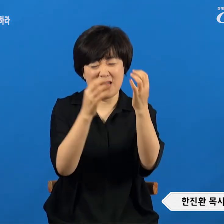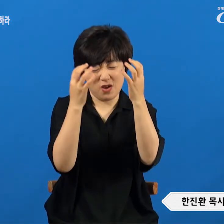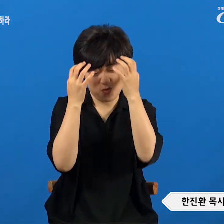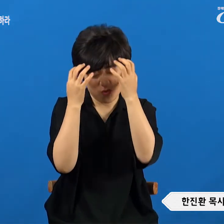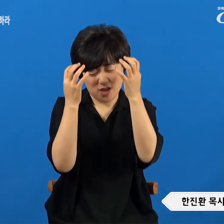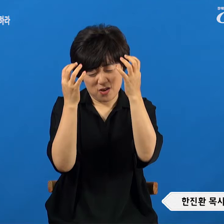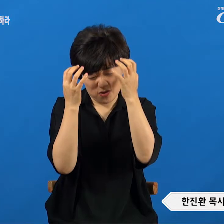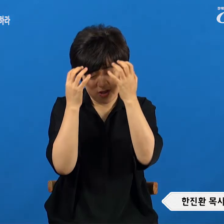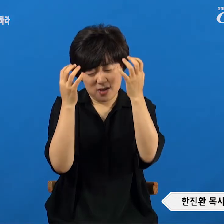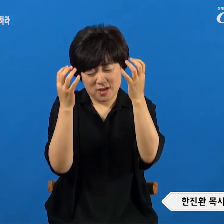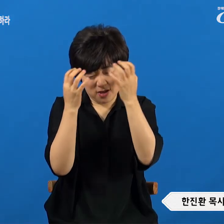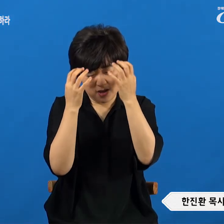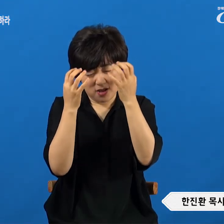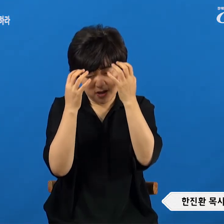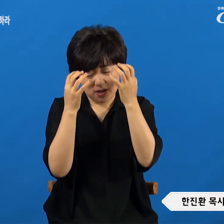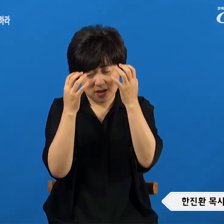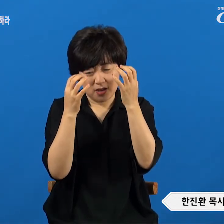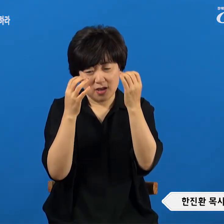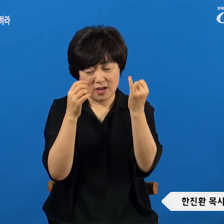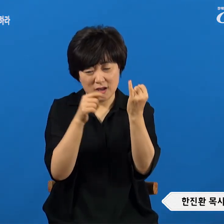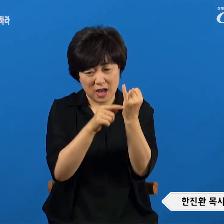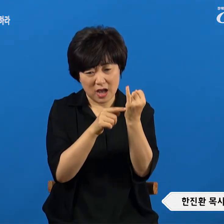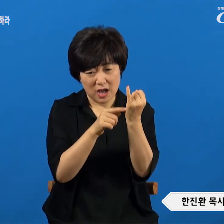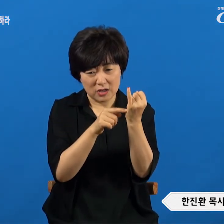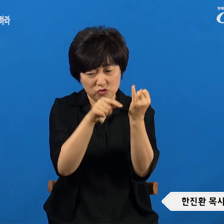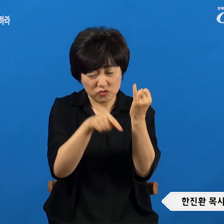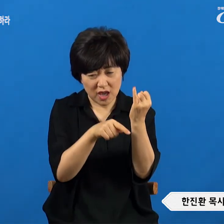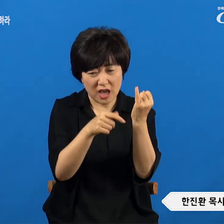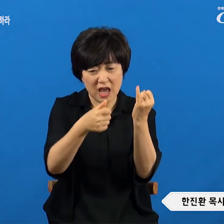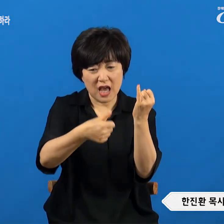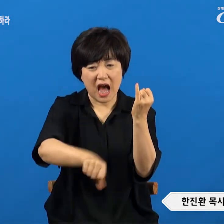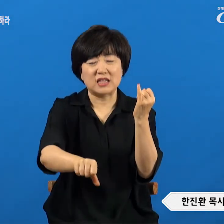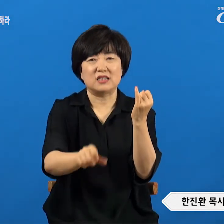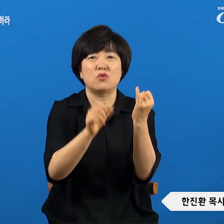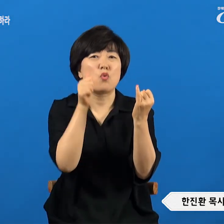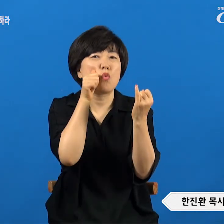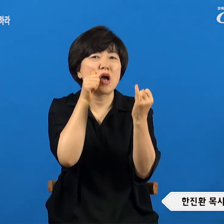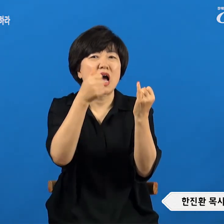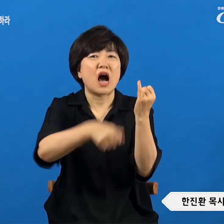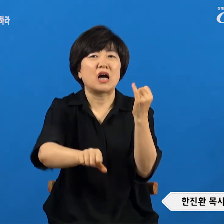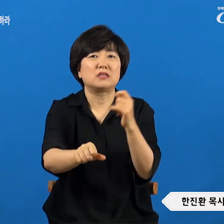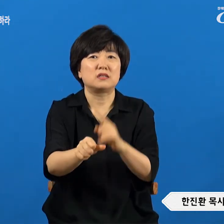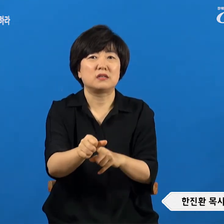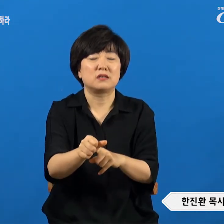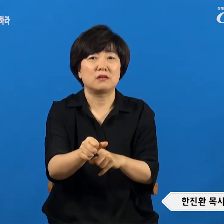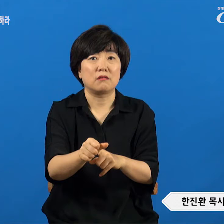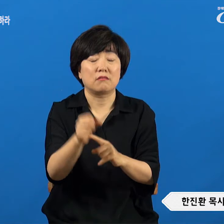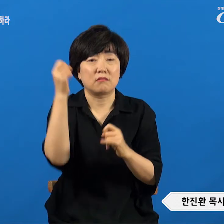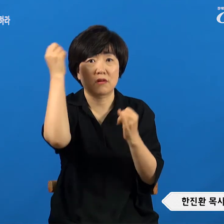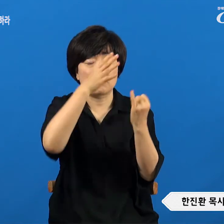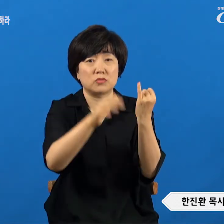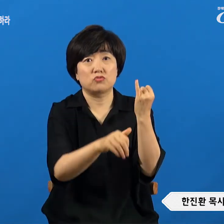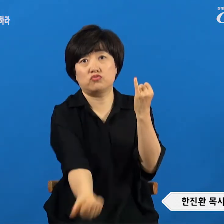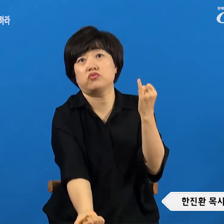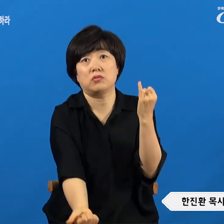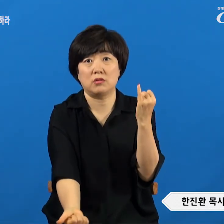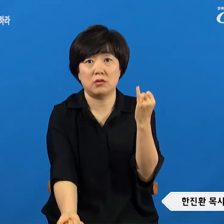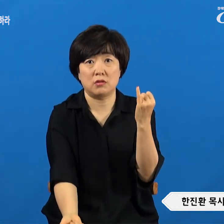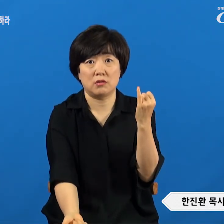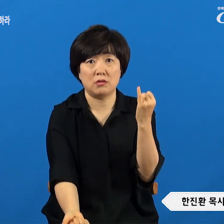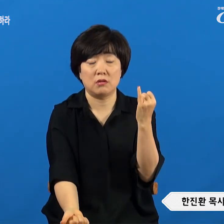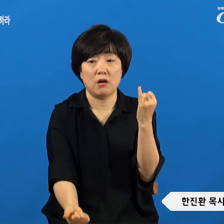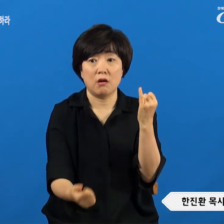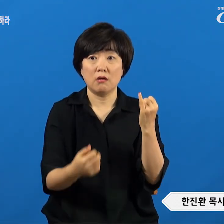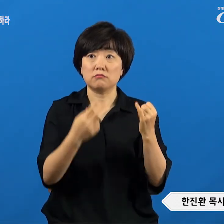최악의 고난은 하나밖에 없는 아들을 잃은 것입니다. 멀쩡하던 아들이 갑자기